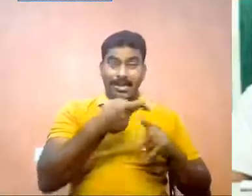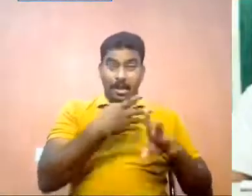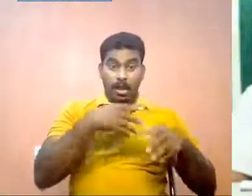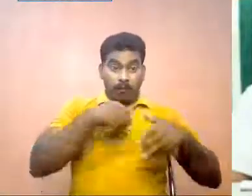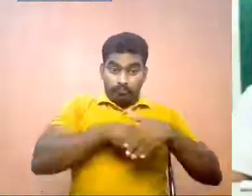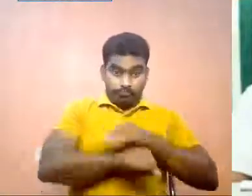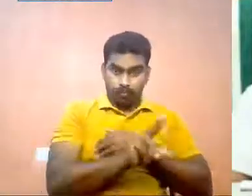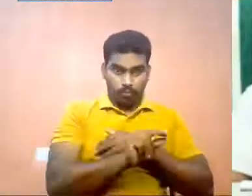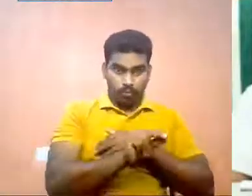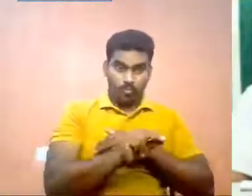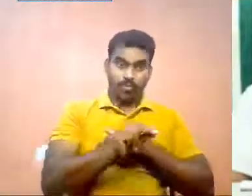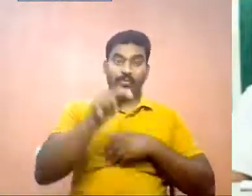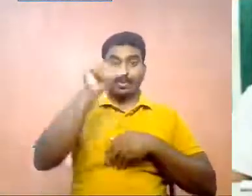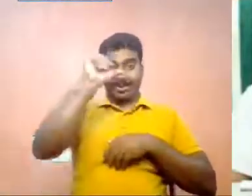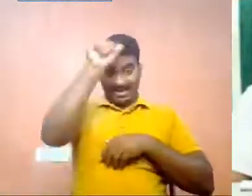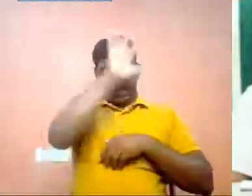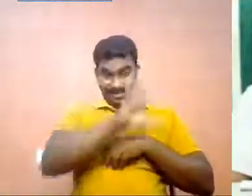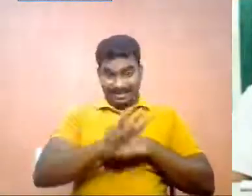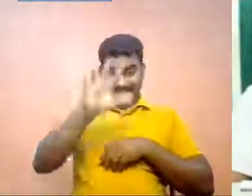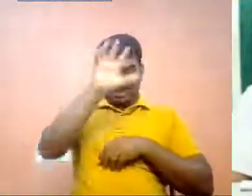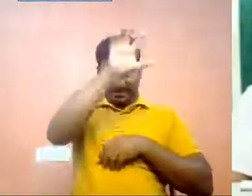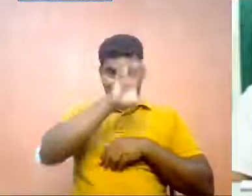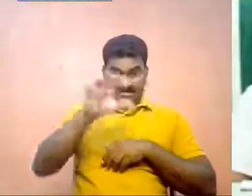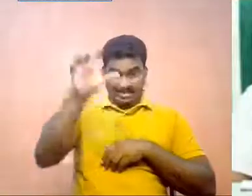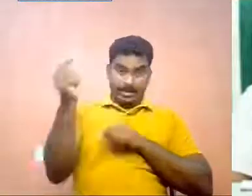1,44,145 തൊഴിലാളികളാണ്